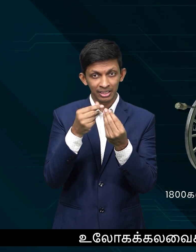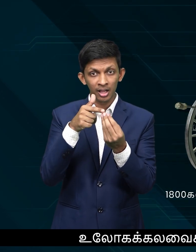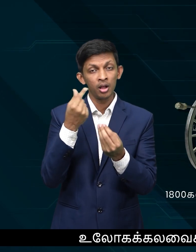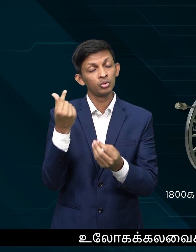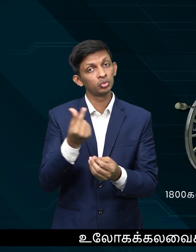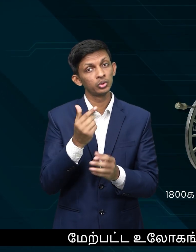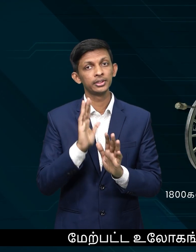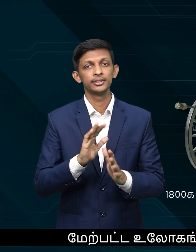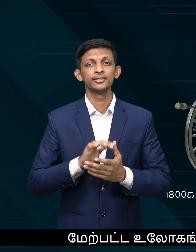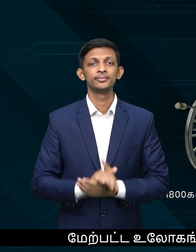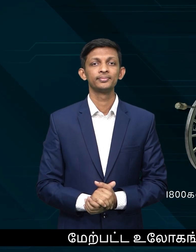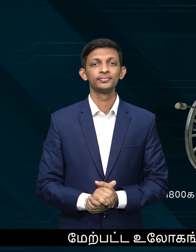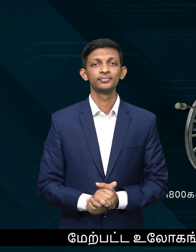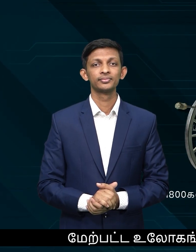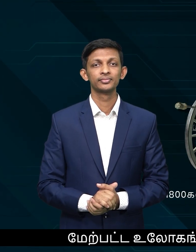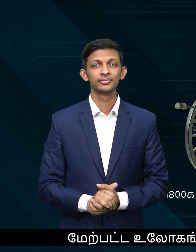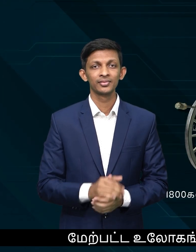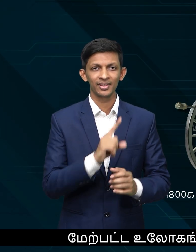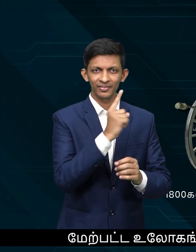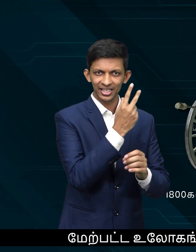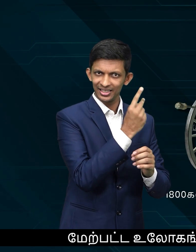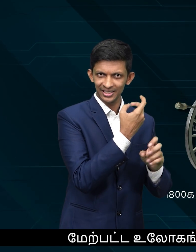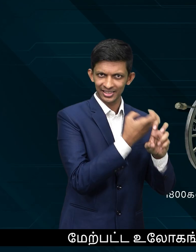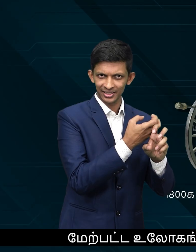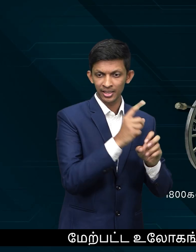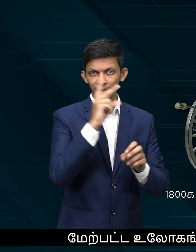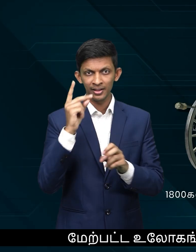அல்லது அதற்கு மேற்பட்ட உலோகங்களின் கலவைகளாகும் மற்றும்